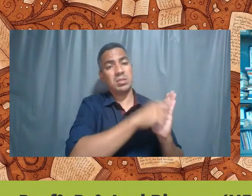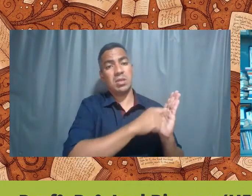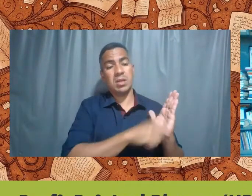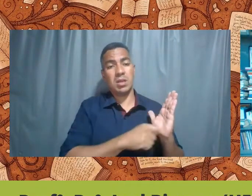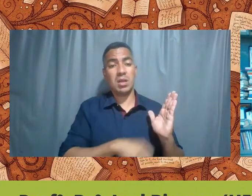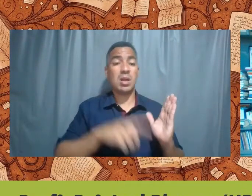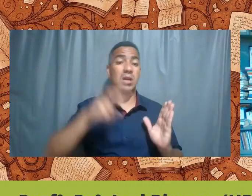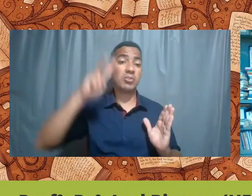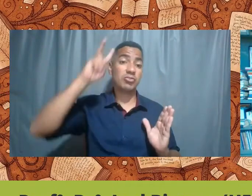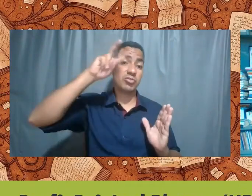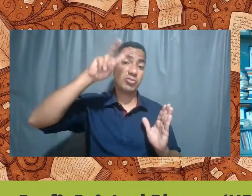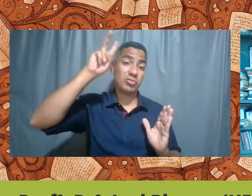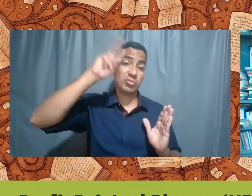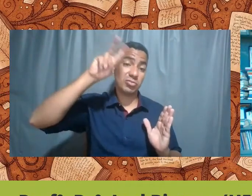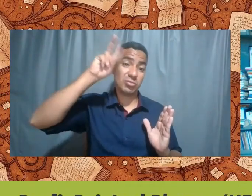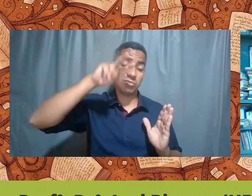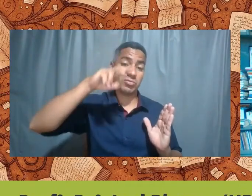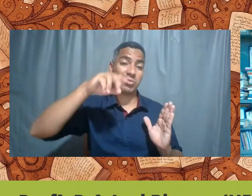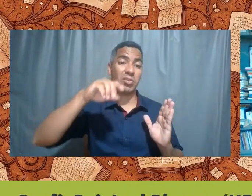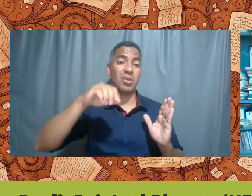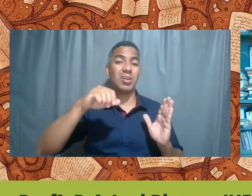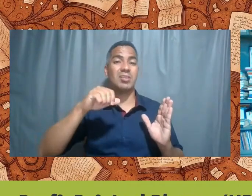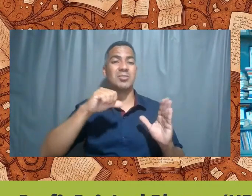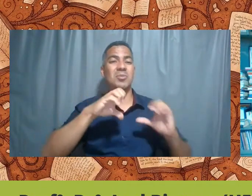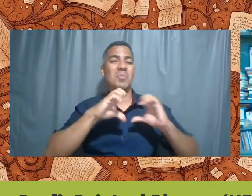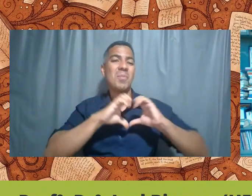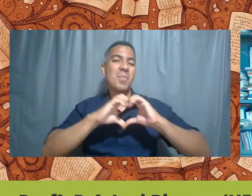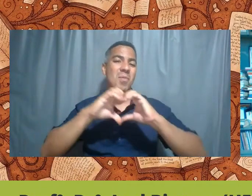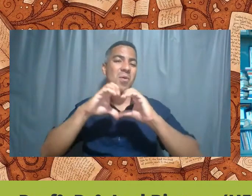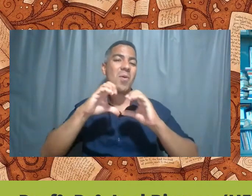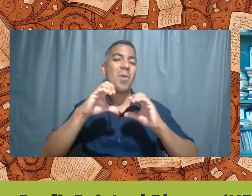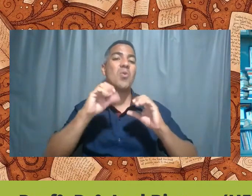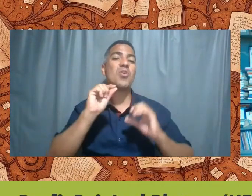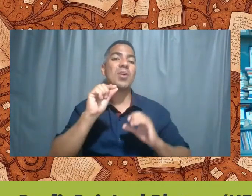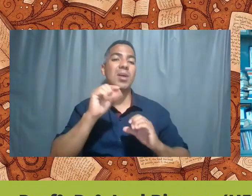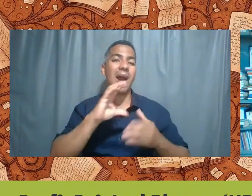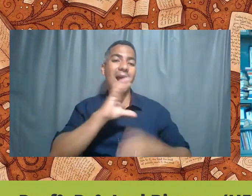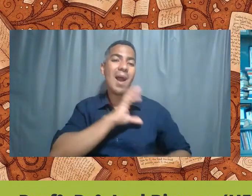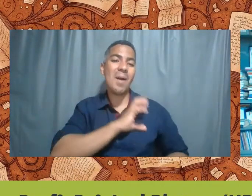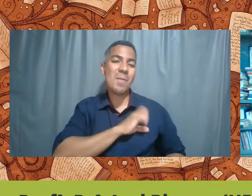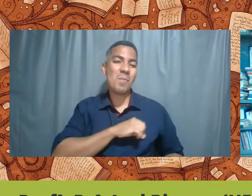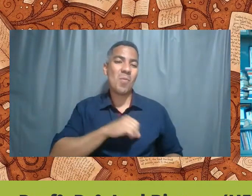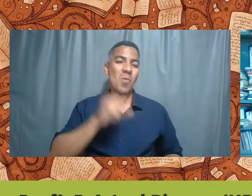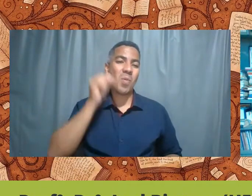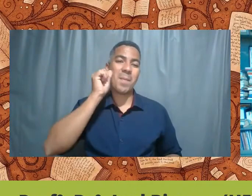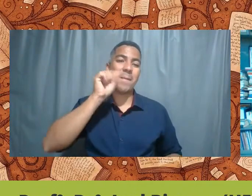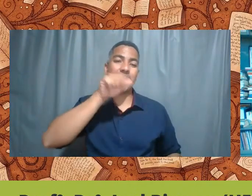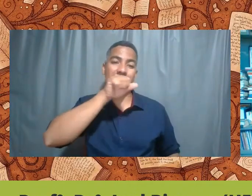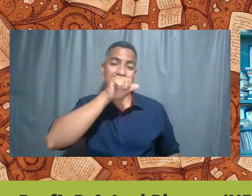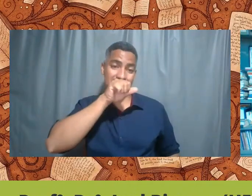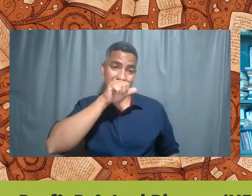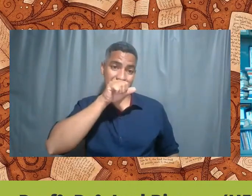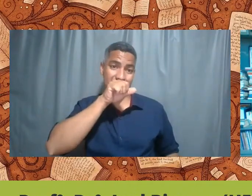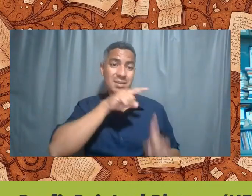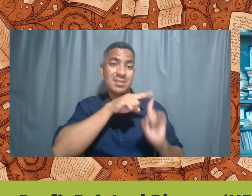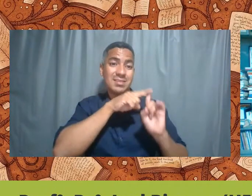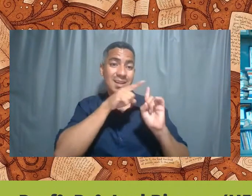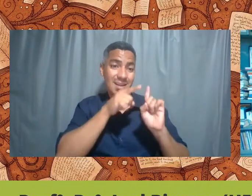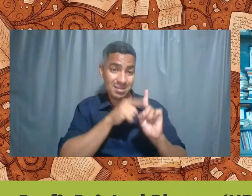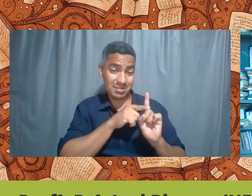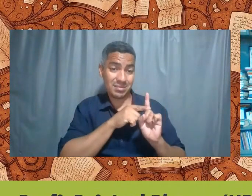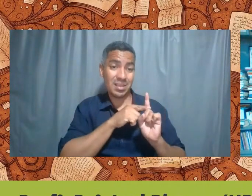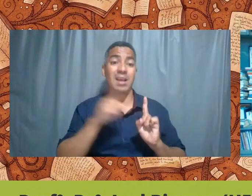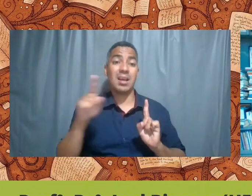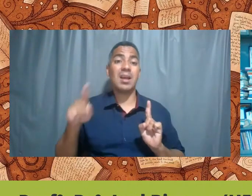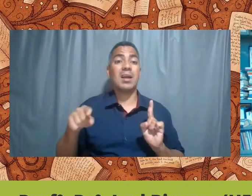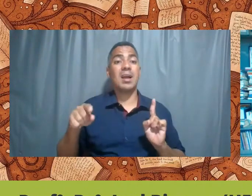história do instinto e do amor maternal do século 18 e 19, onde ela demonstra muito bem que